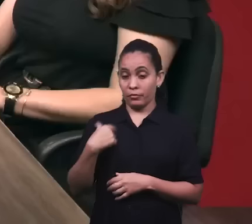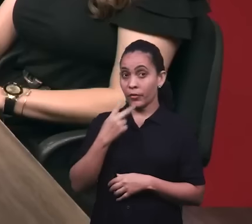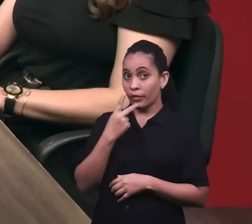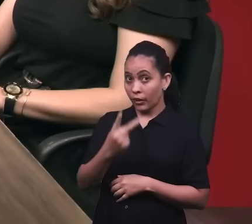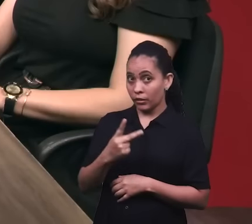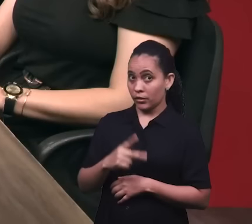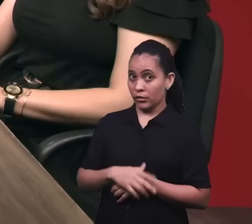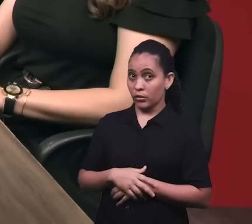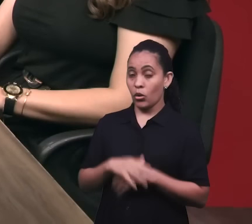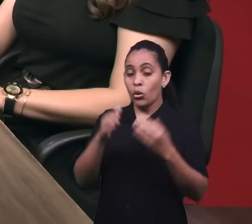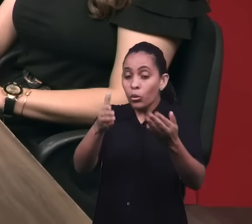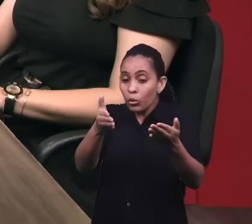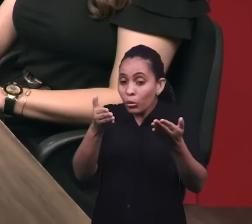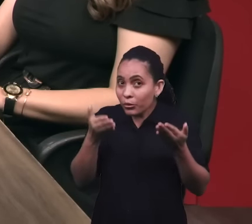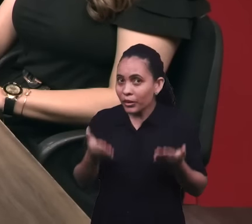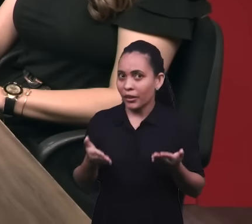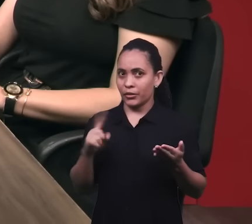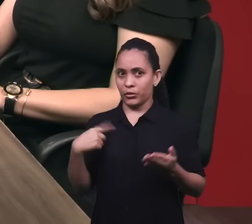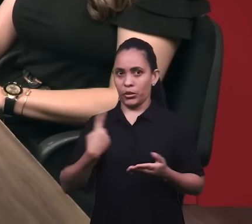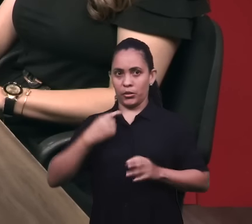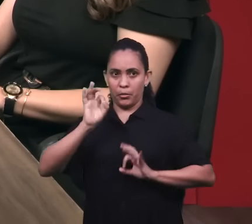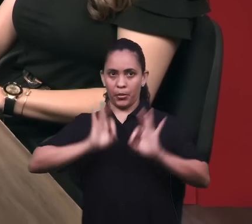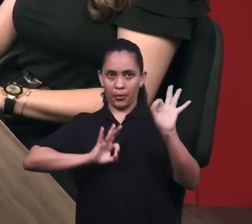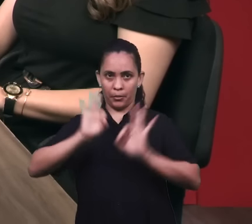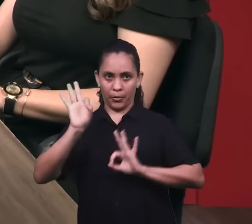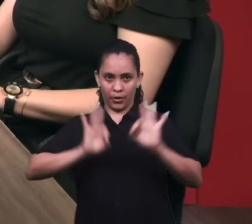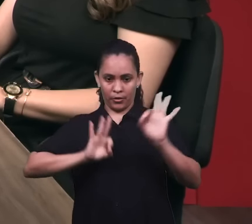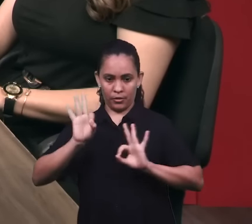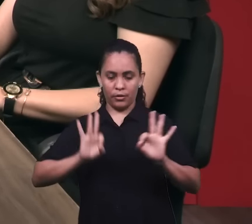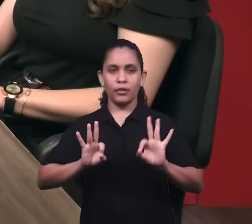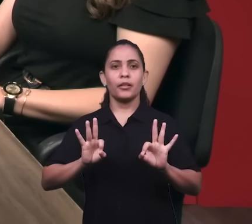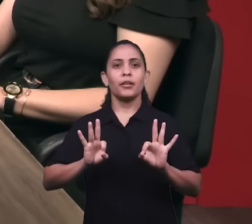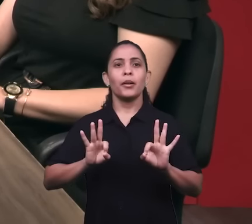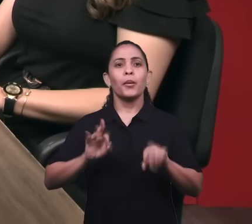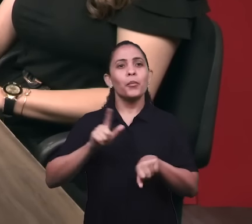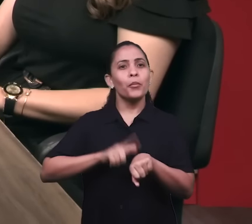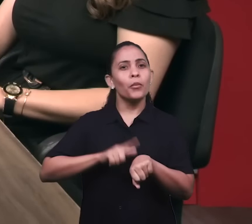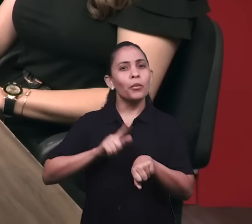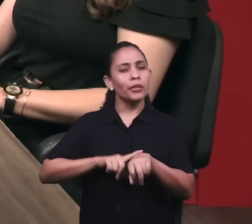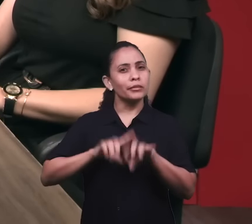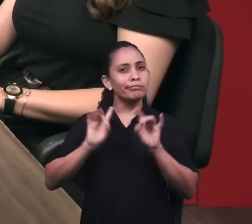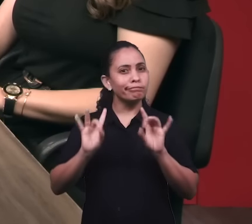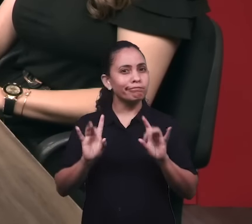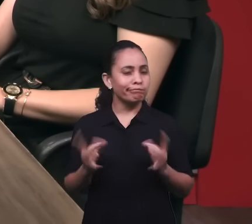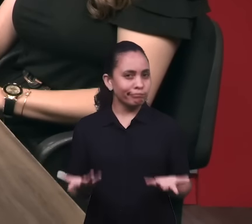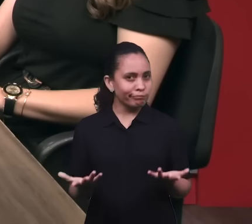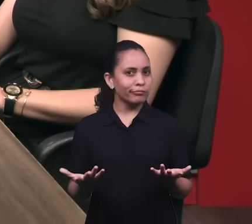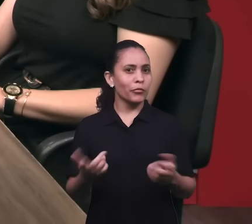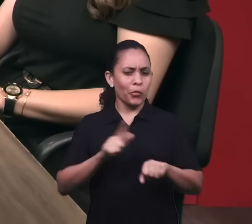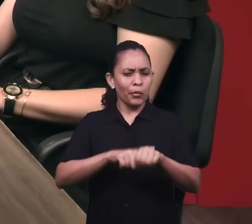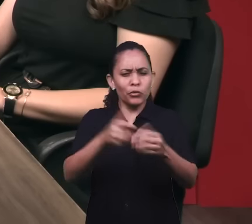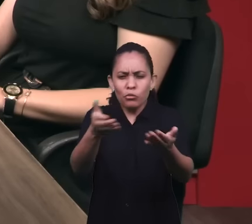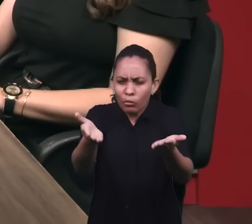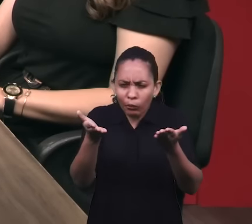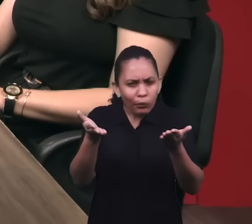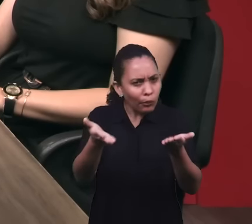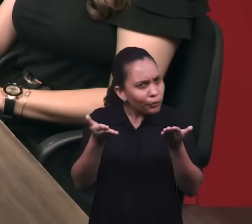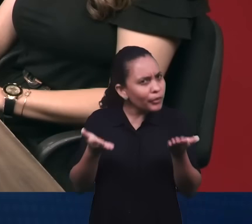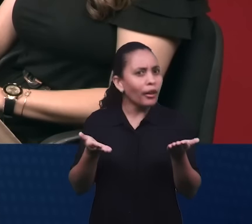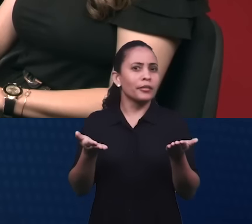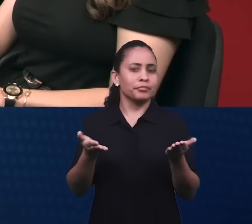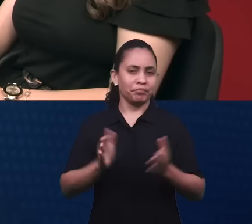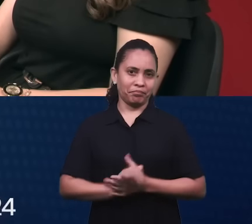falando a questão do convidar, né? A gente está se preparando para esse momento, e esse é o momento de convidar mesmo,